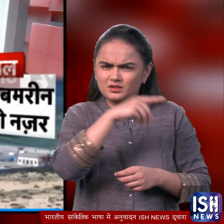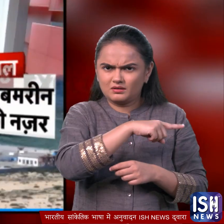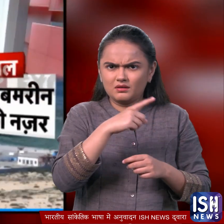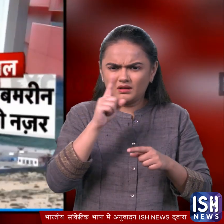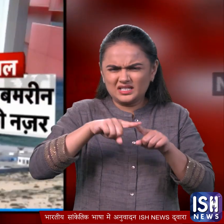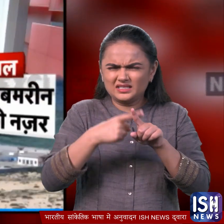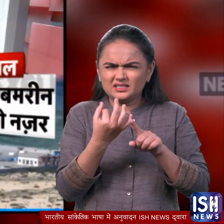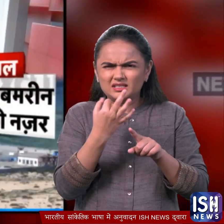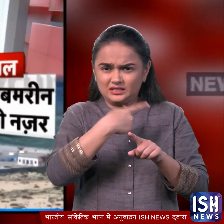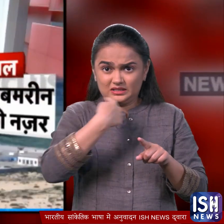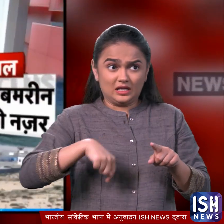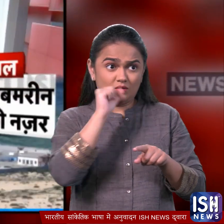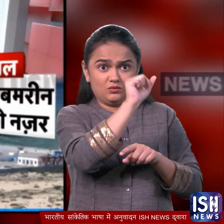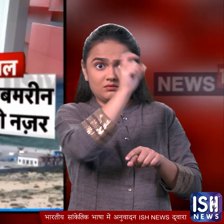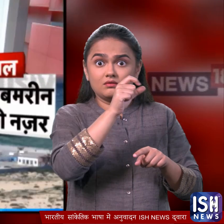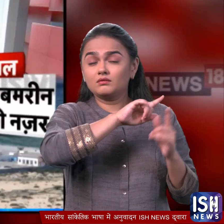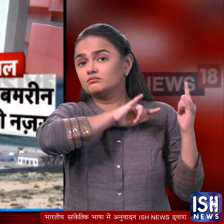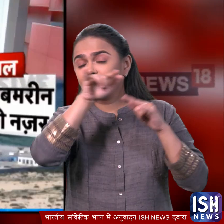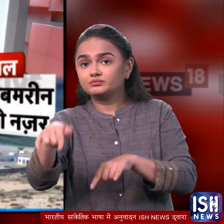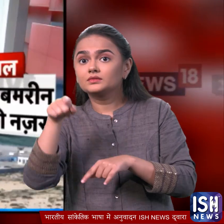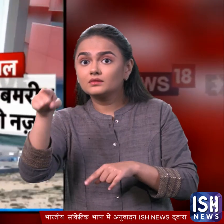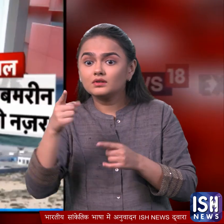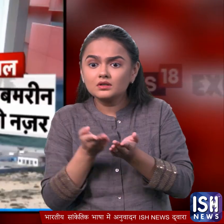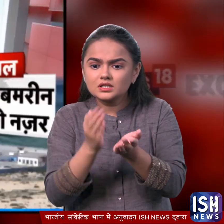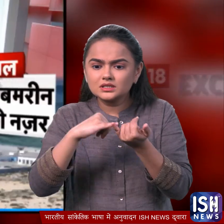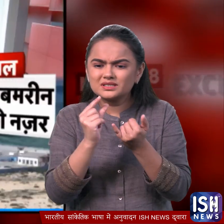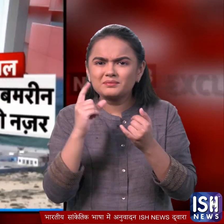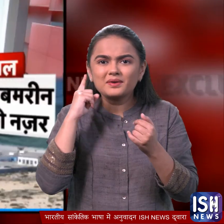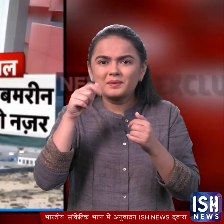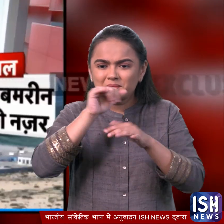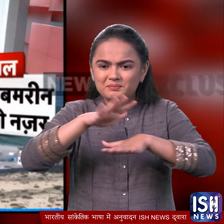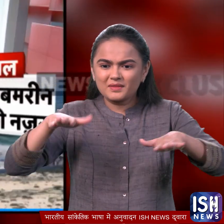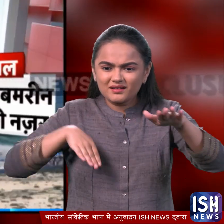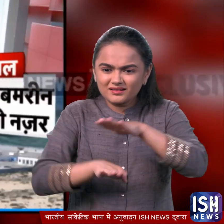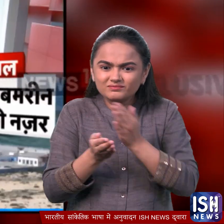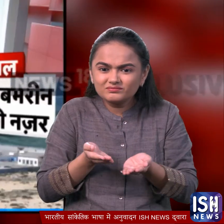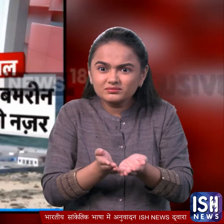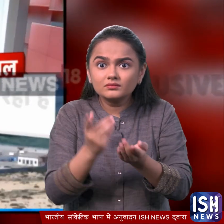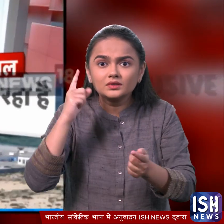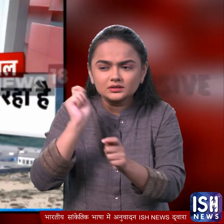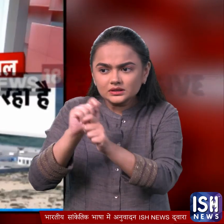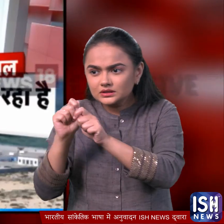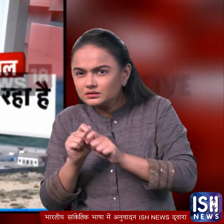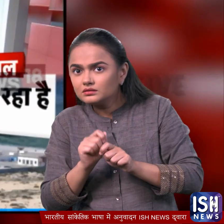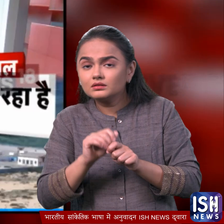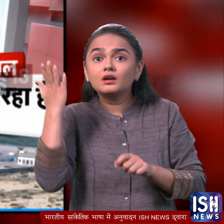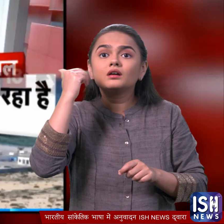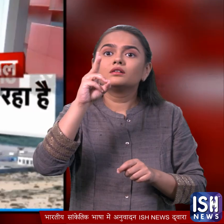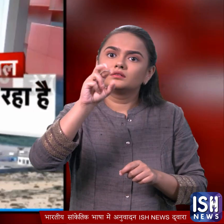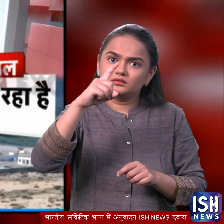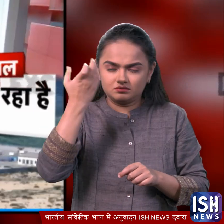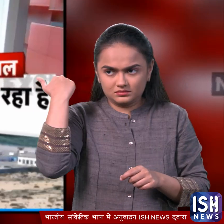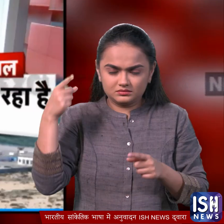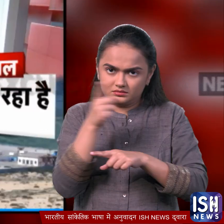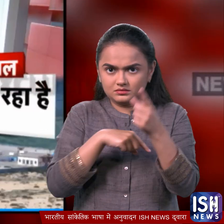ज्यादा एक्सपर्ट अगले महीने बांग्लादेश के शेख हसीना सबमरीन बेस का दौरा कर सकते हैं, जिसकी आधारशिला 2017 में